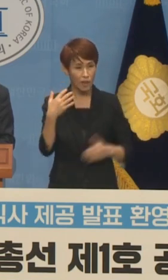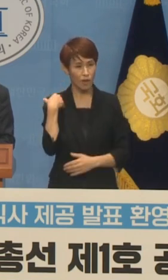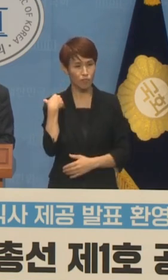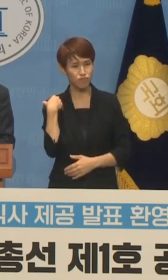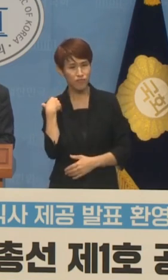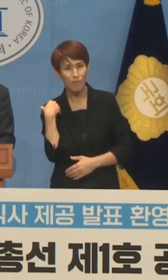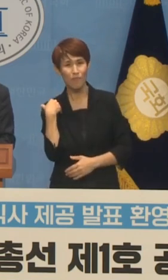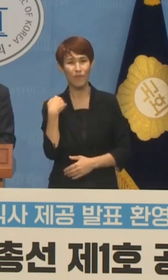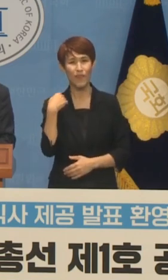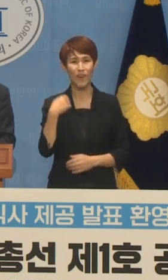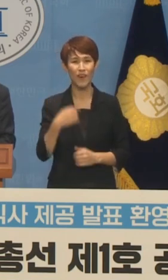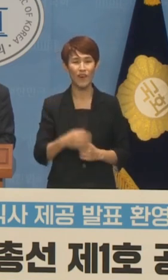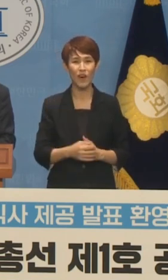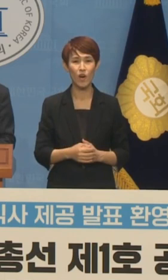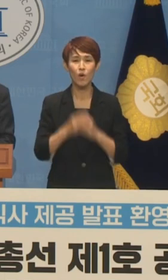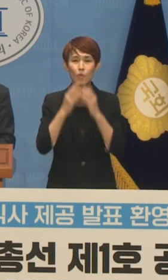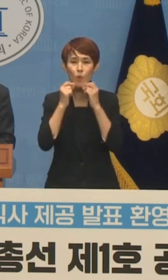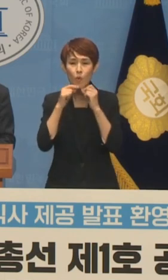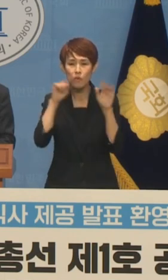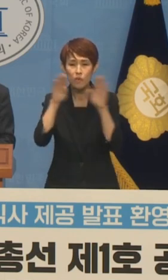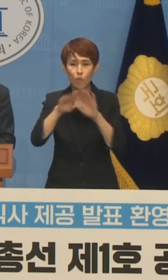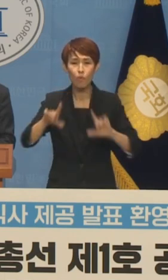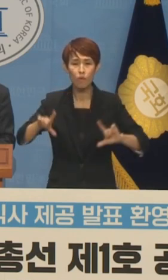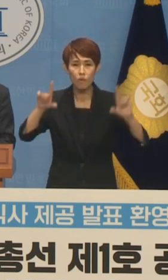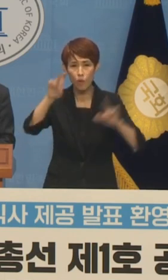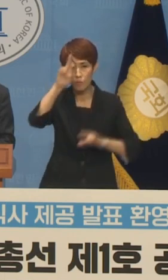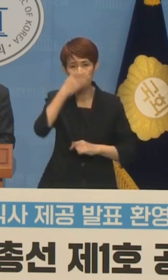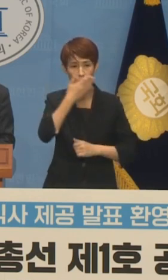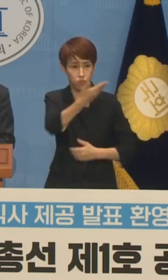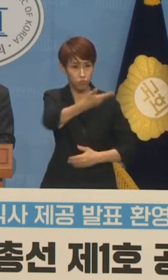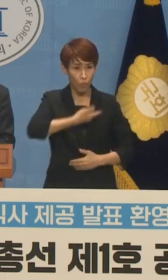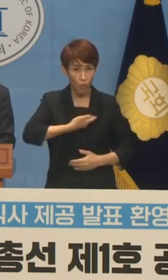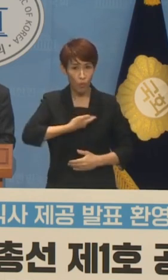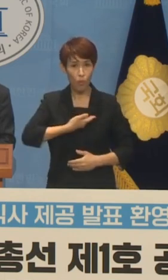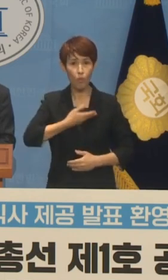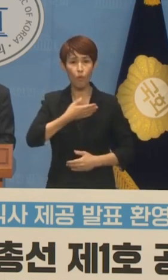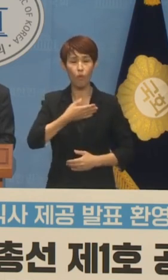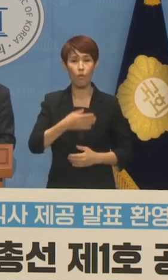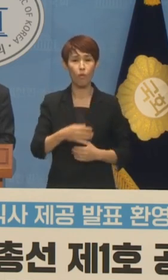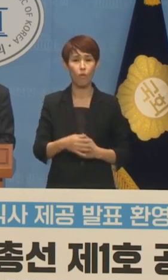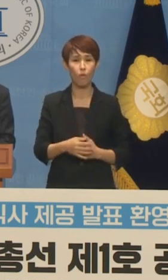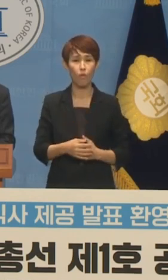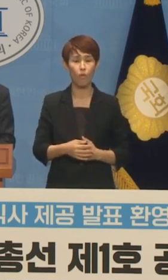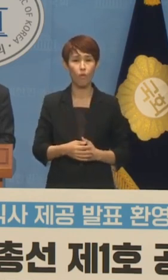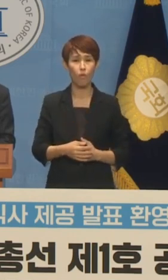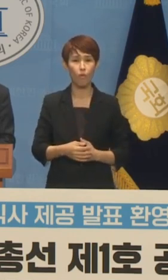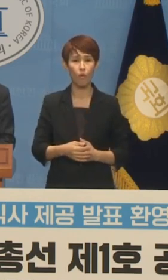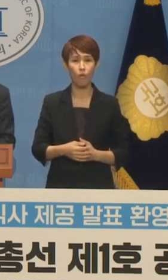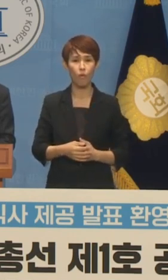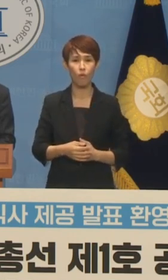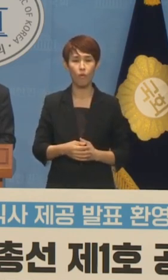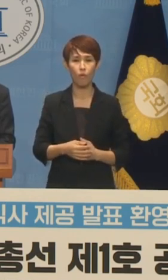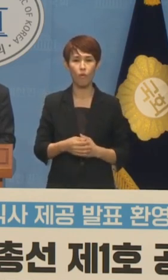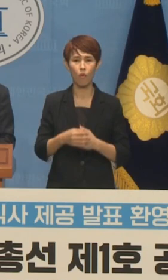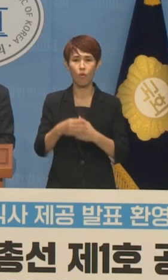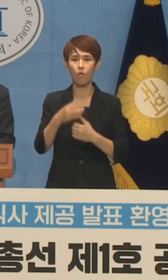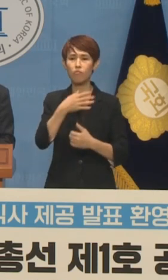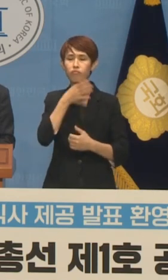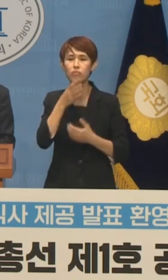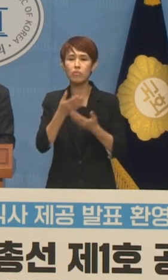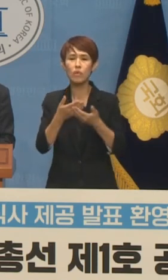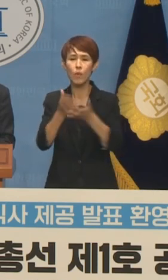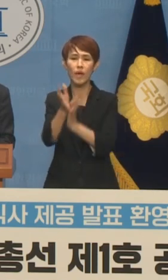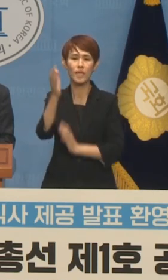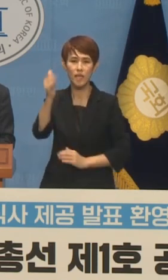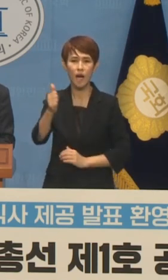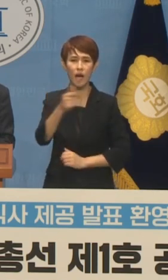같더라고요. 왜냐하면 토요일, 일요일에 점심 제공을 하게 되면 경로당 회장뿐만 아니라 임원분들이 쉬지를 못한다는